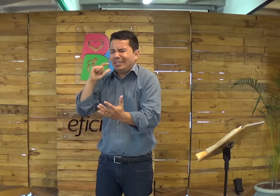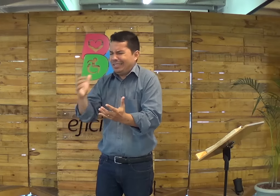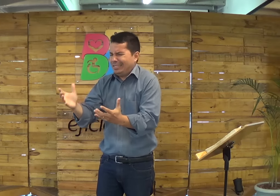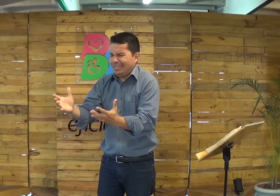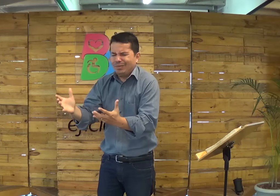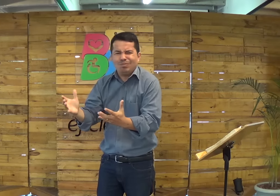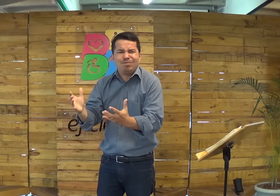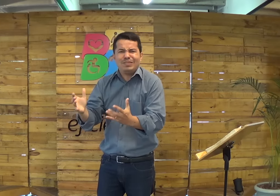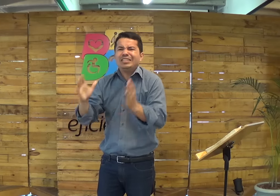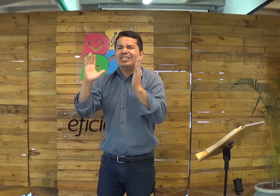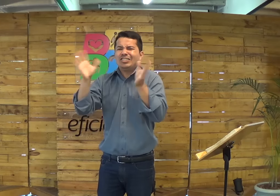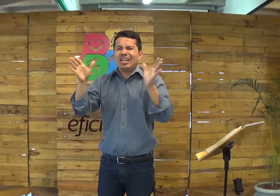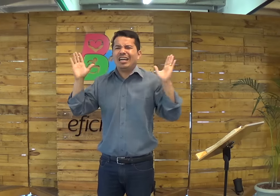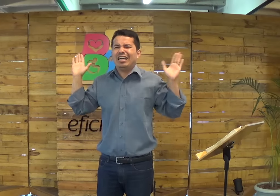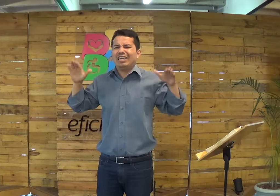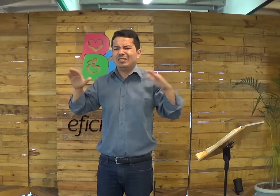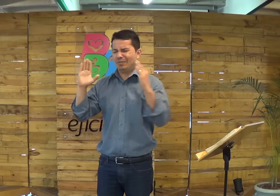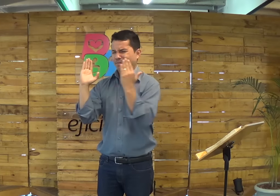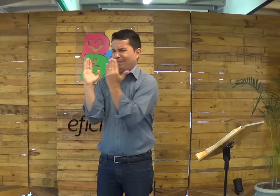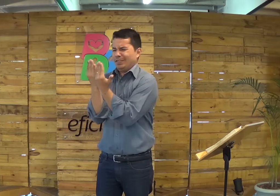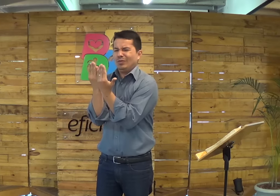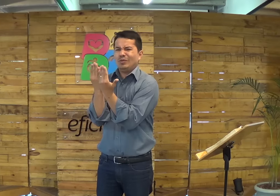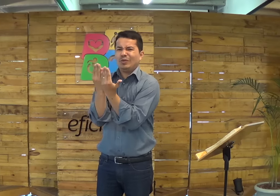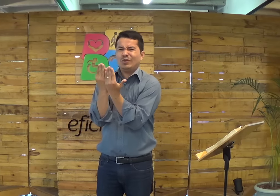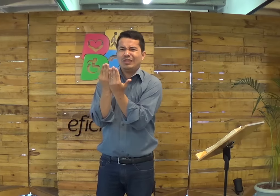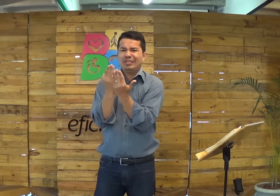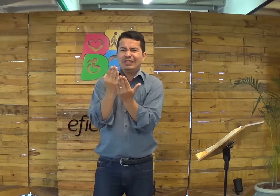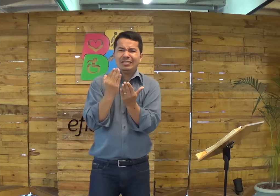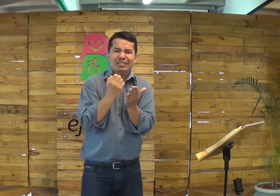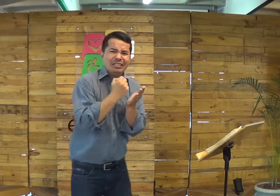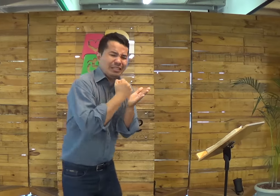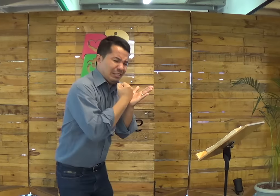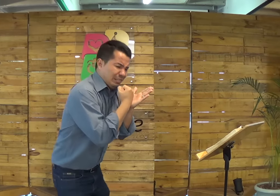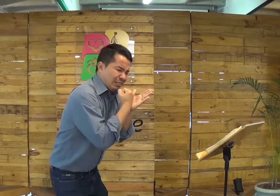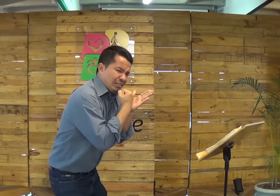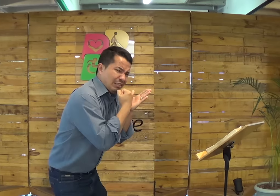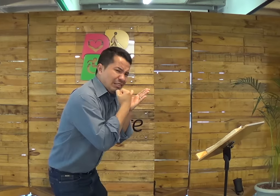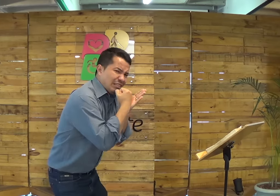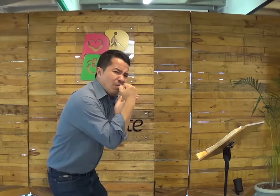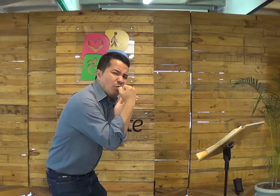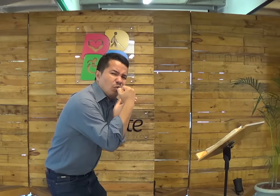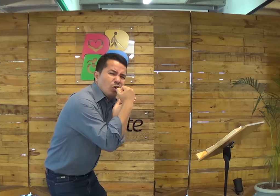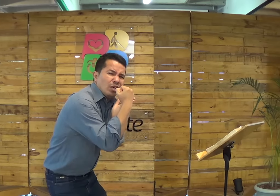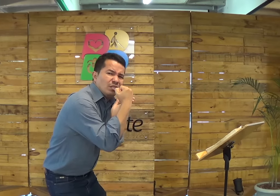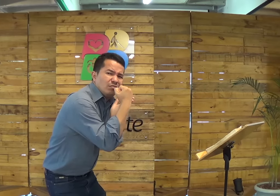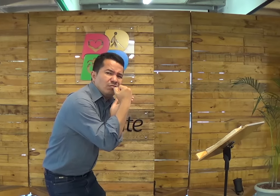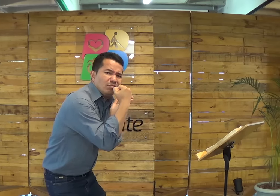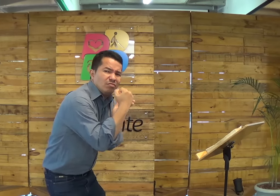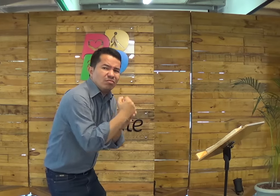consigo abrir a porta Ah o anjo já fechou já